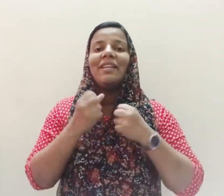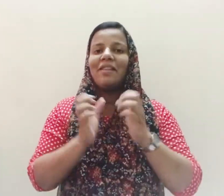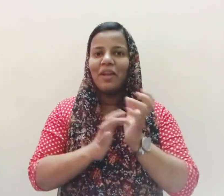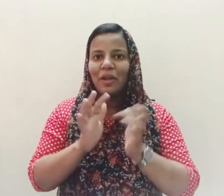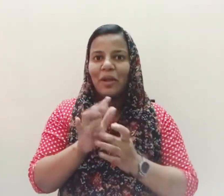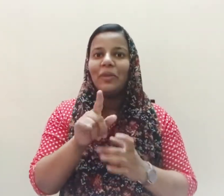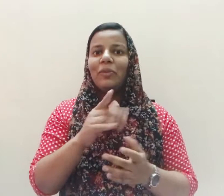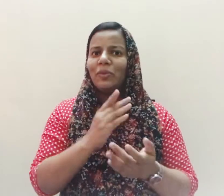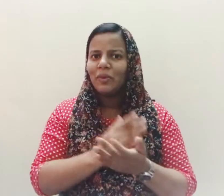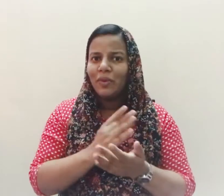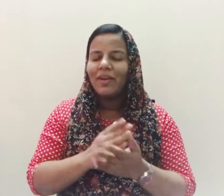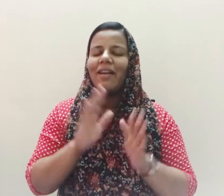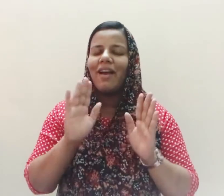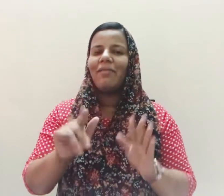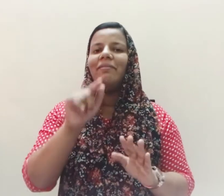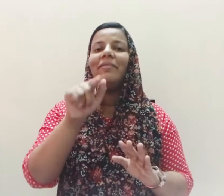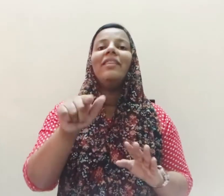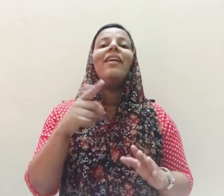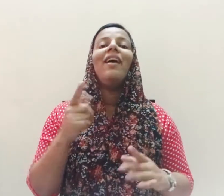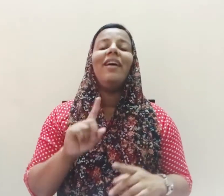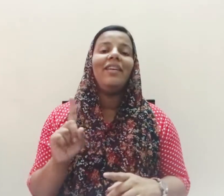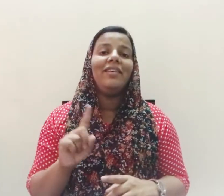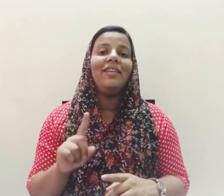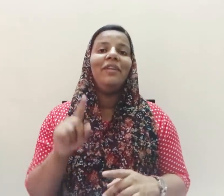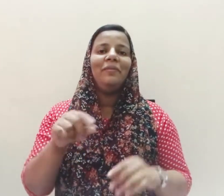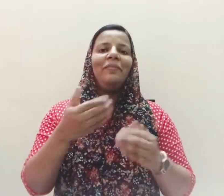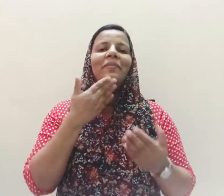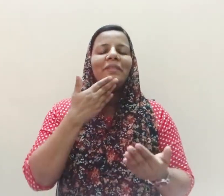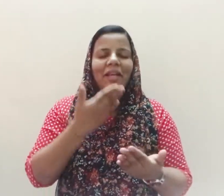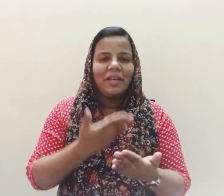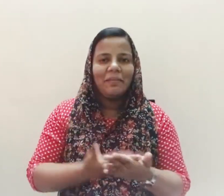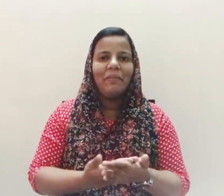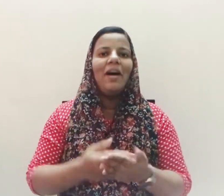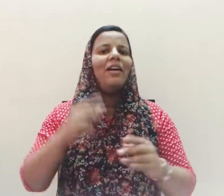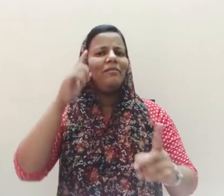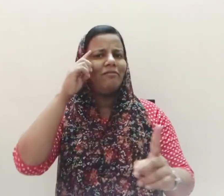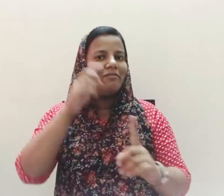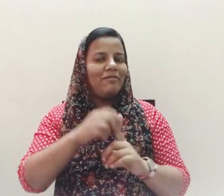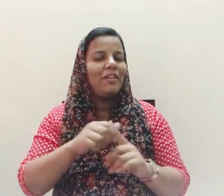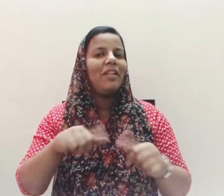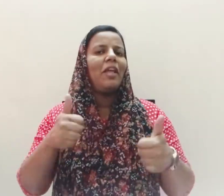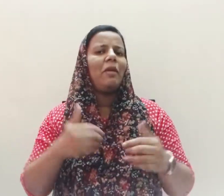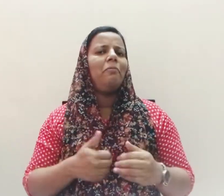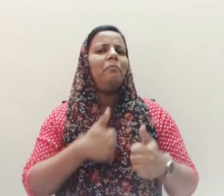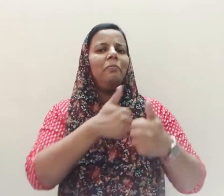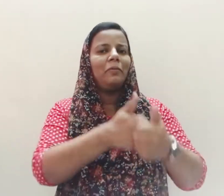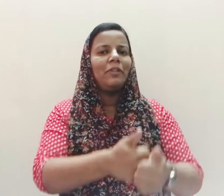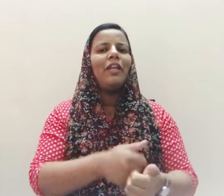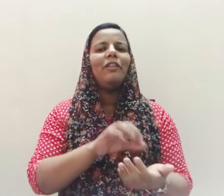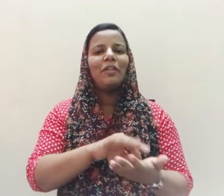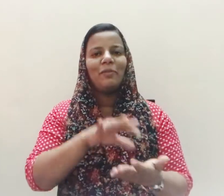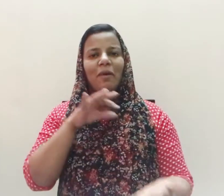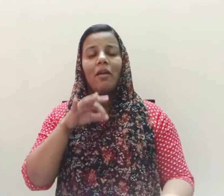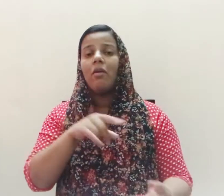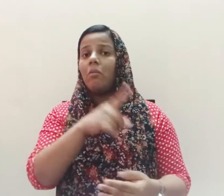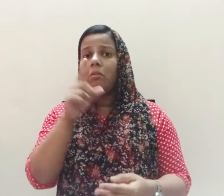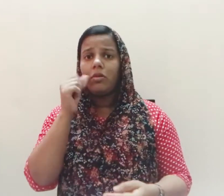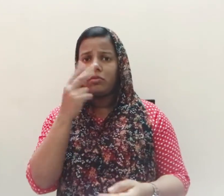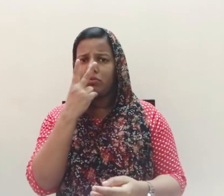യേശുവാണ്, നിങ്ങളുടെ കൂടെയുള്ള യേശുവാണ് നിങ്ങളുടെ നന്മയെയും നിങ്ങളുടെ ജയത്തെയും നിങ്ങളുടെ മുന്നേറ്റത്തെയും തീരുമാനിക്കും. അതുകൊണ്ട് മനുഷ്യൻ ഒരുപക്ഷെ നിങ്ങളെ നോക്കി